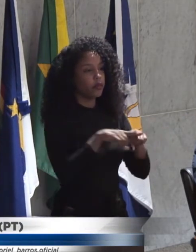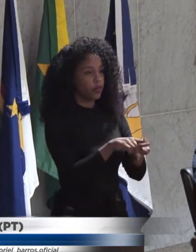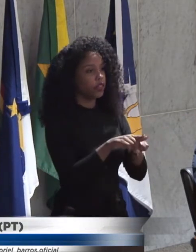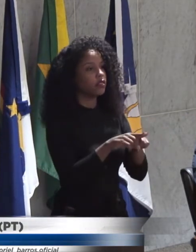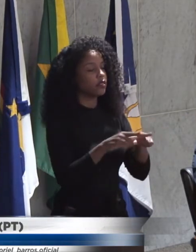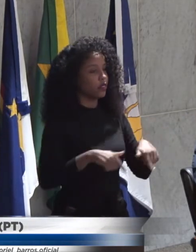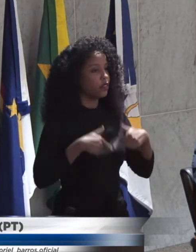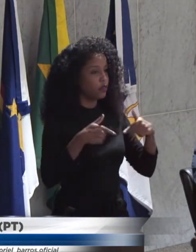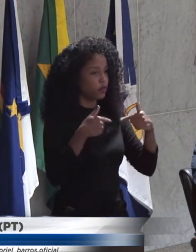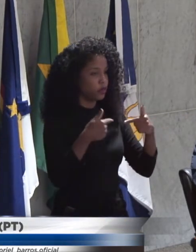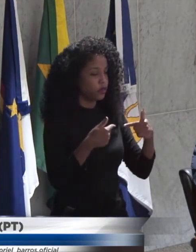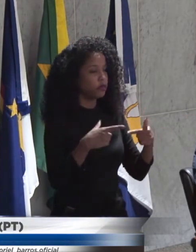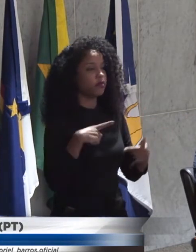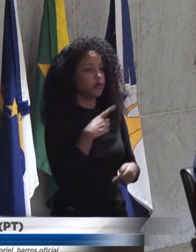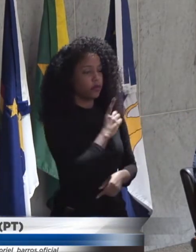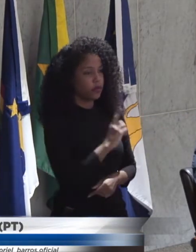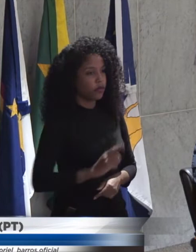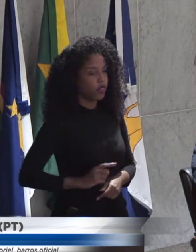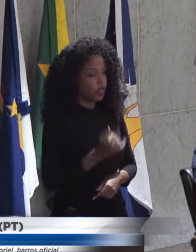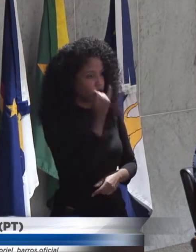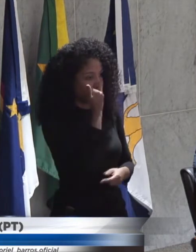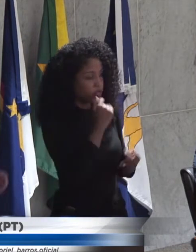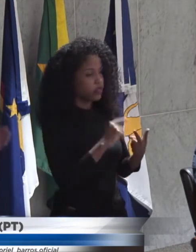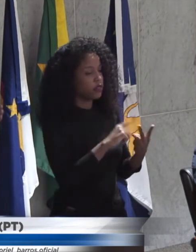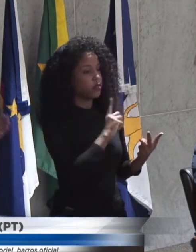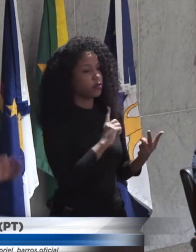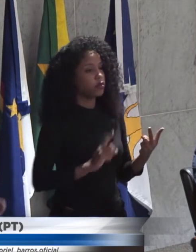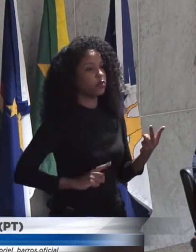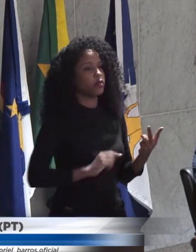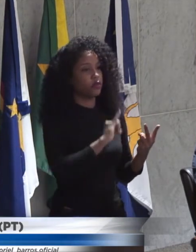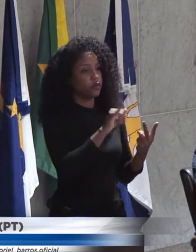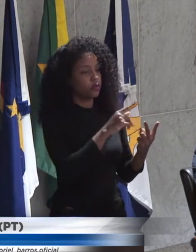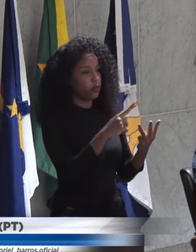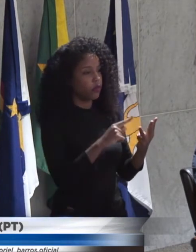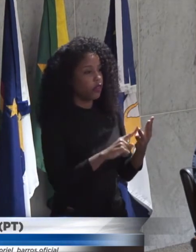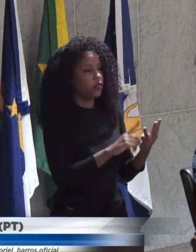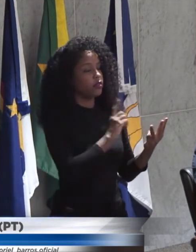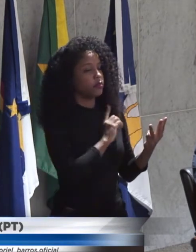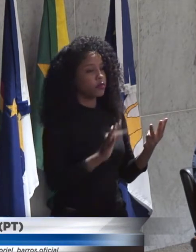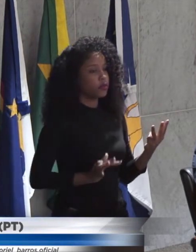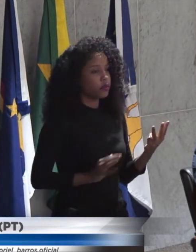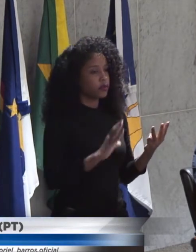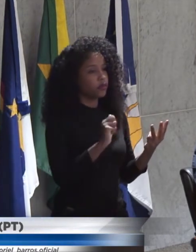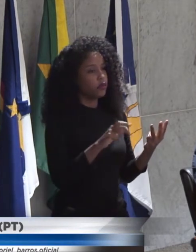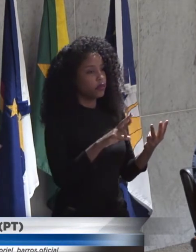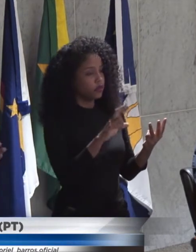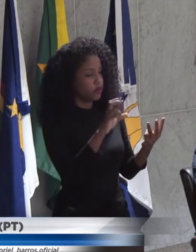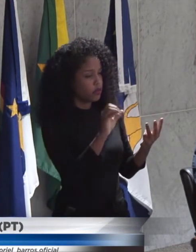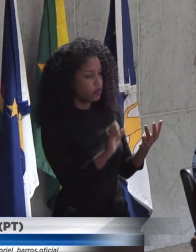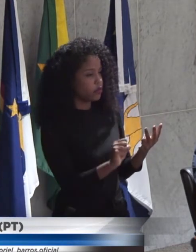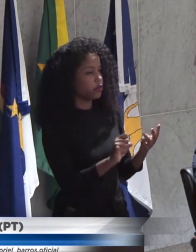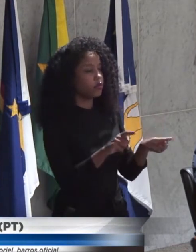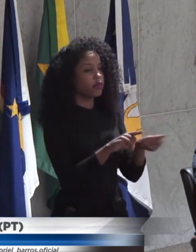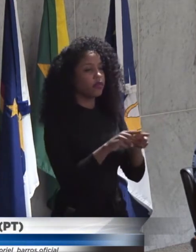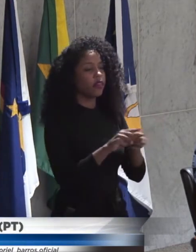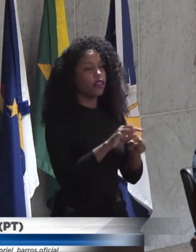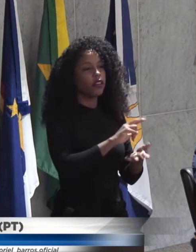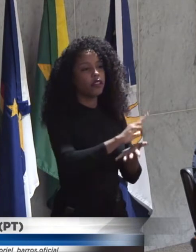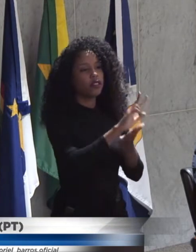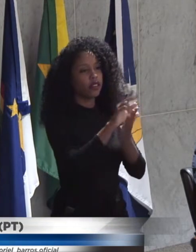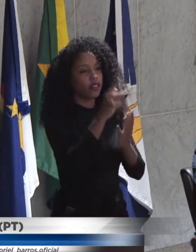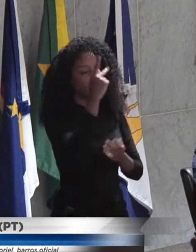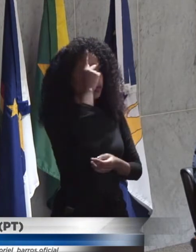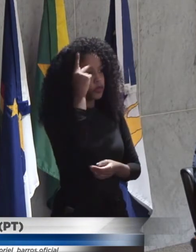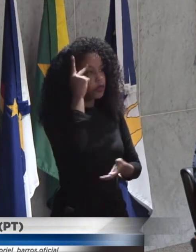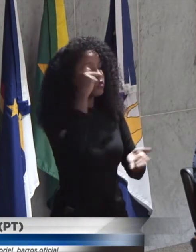nossa. Exemplo do deputado Isaltino, deputado João Paulo, deputado federal Carlos Veras, e tantas outras pessoas que, com